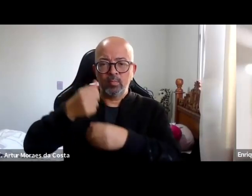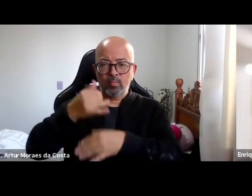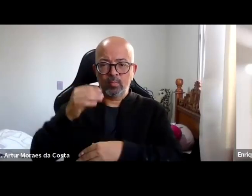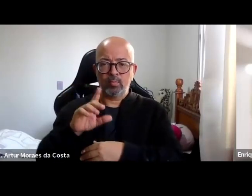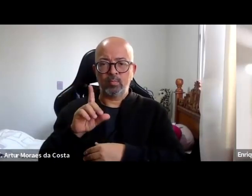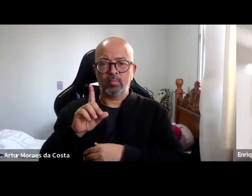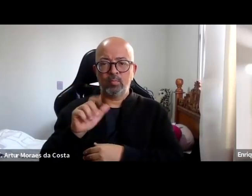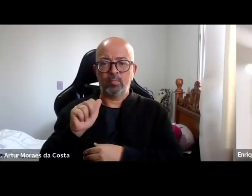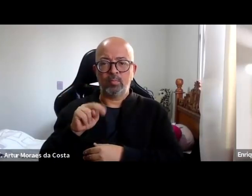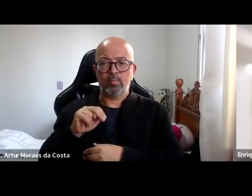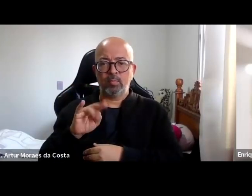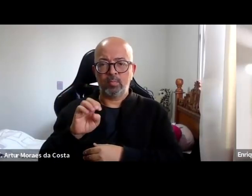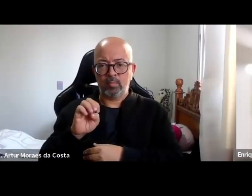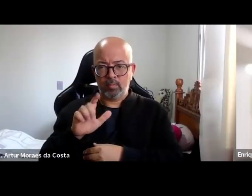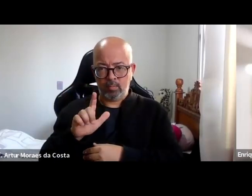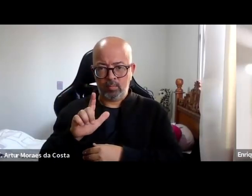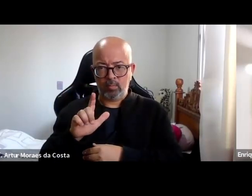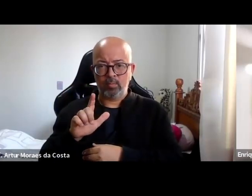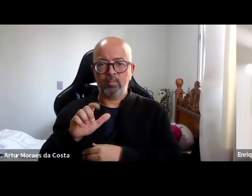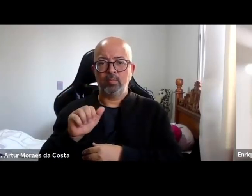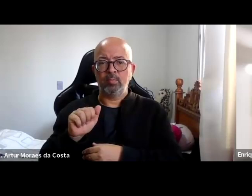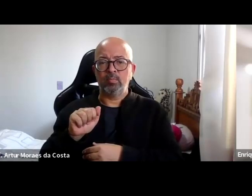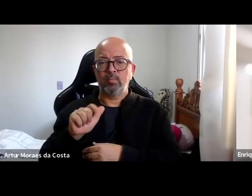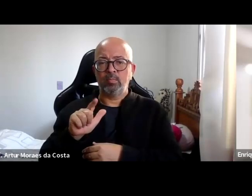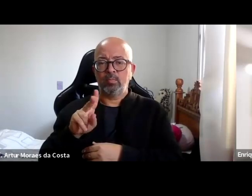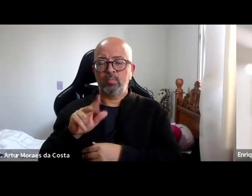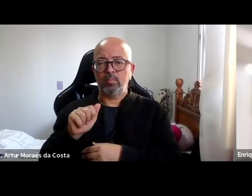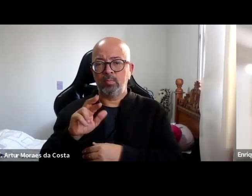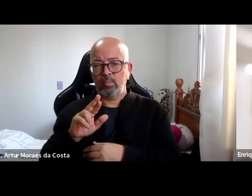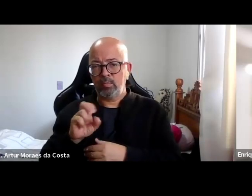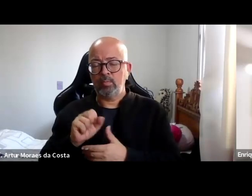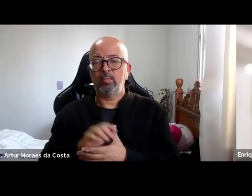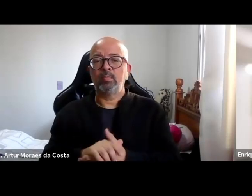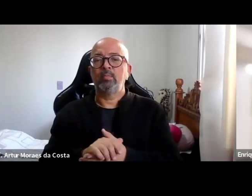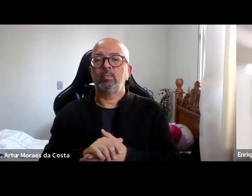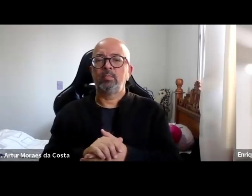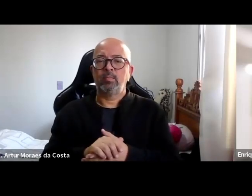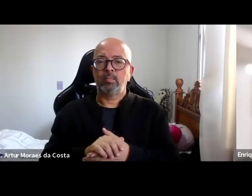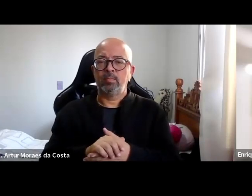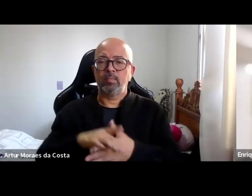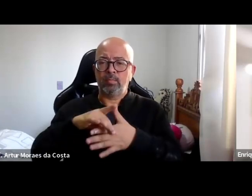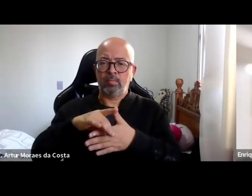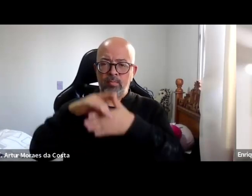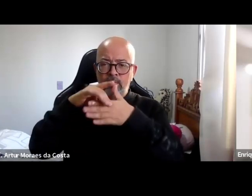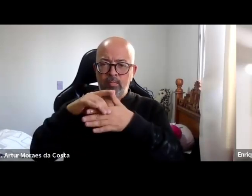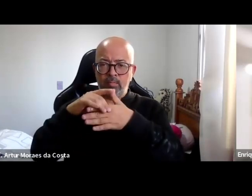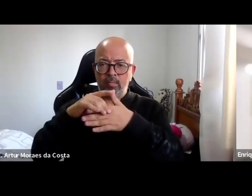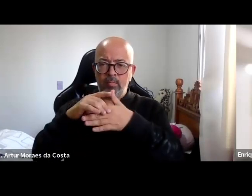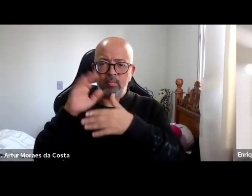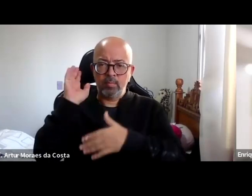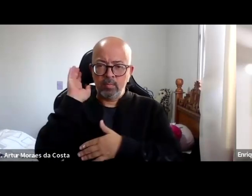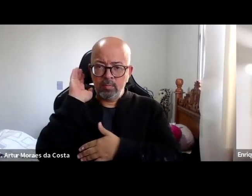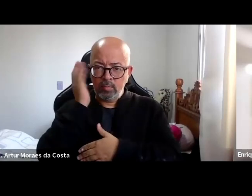sordociego líder sordociego español y encontré un comentario que Daniel Álvarez hizo al respecto y que